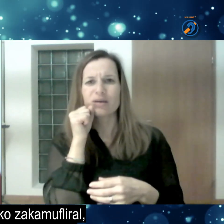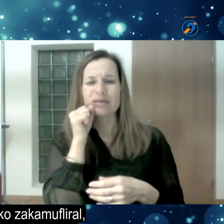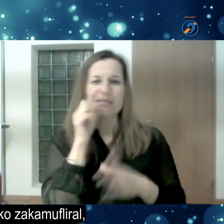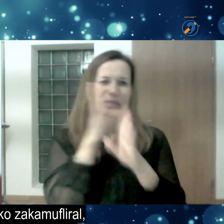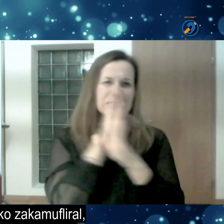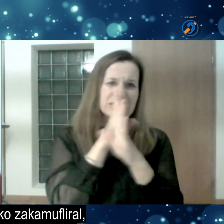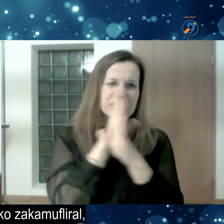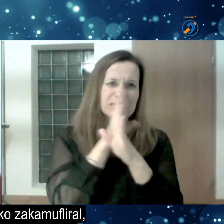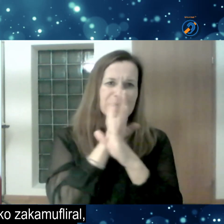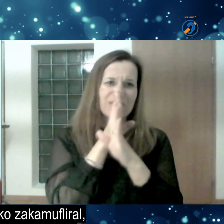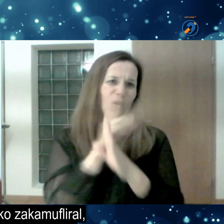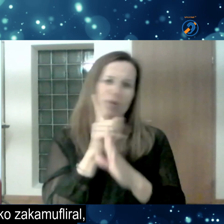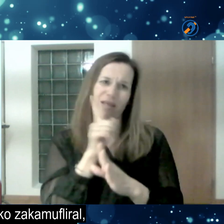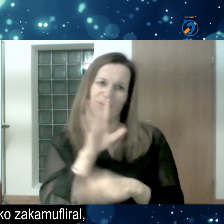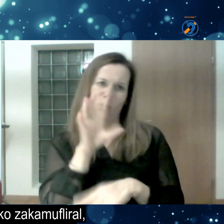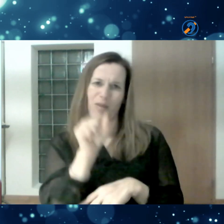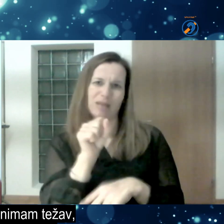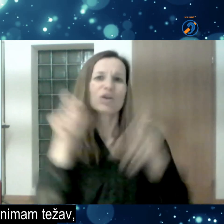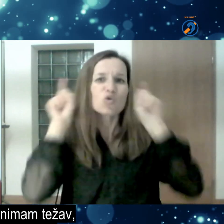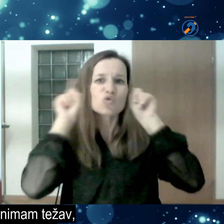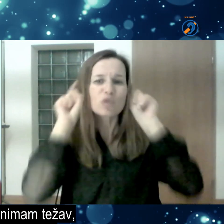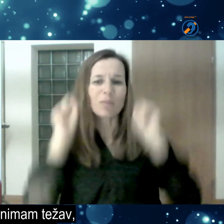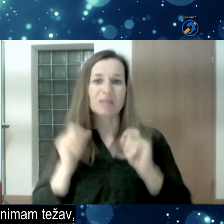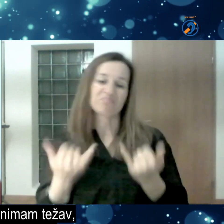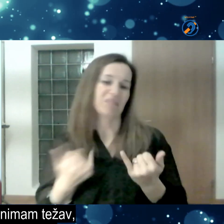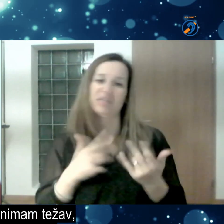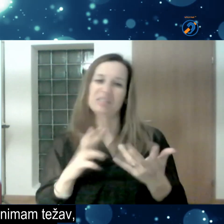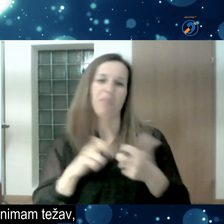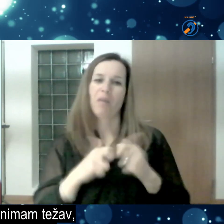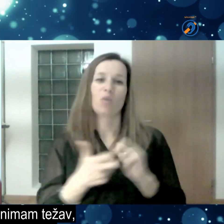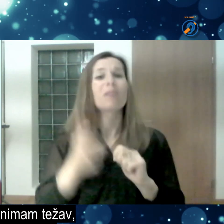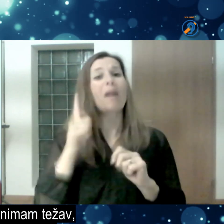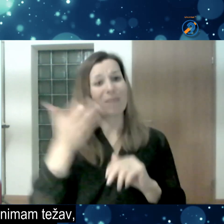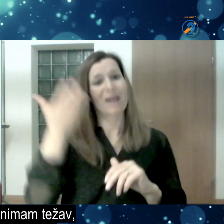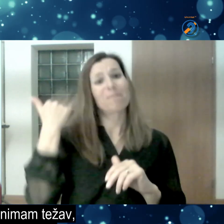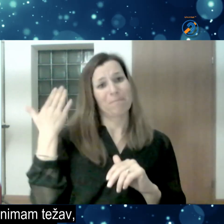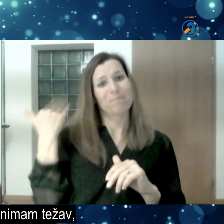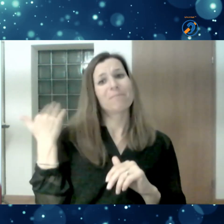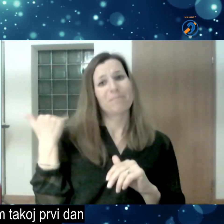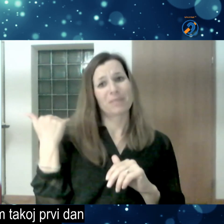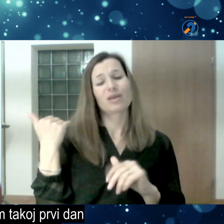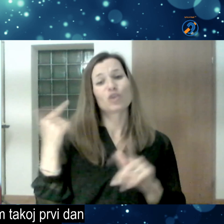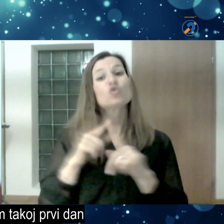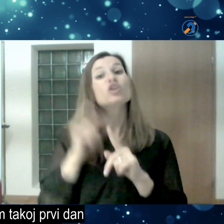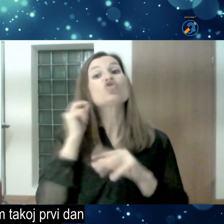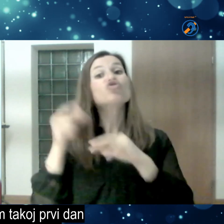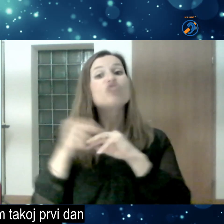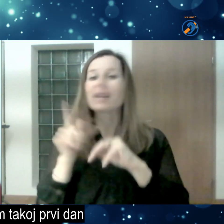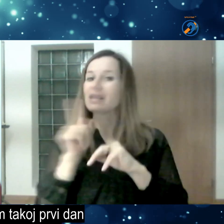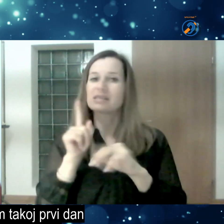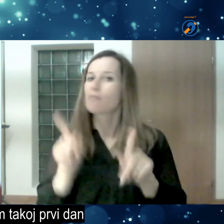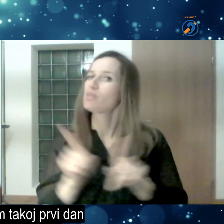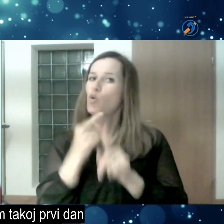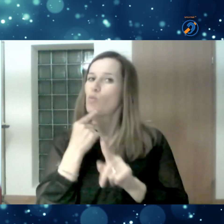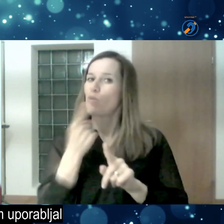zakamufliral, da se ni videlo slušni aparat. Danes teh problemov nimam, ampak takrat je bilo pa to, ne vem, tudi ženi nisem takoj ta prvi dan povedal,